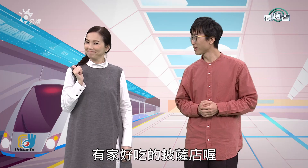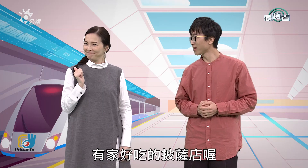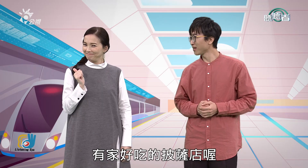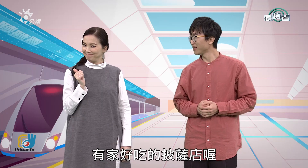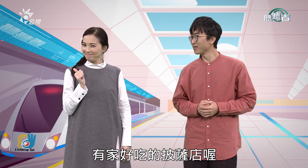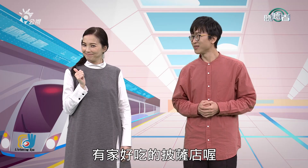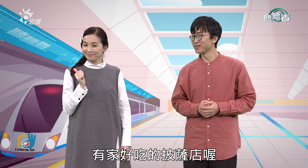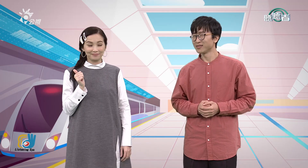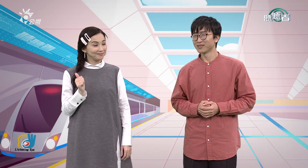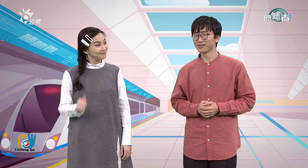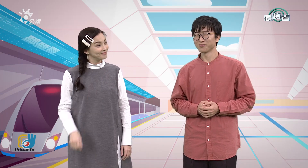哦。